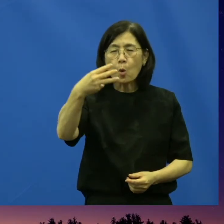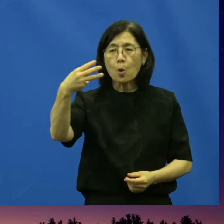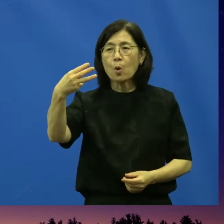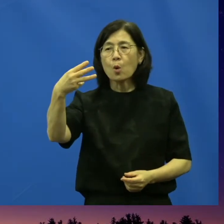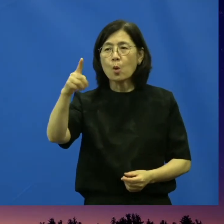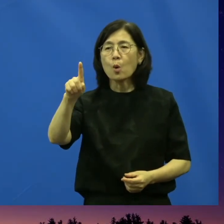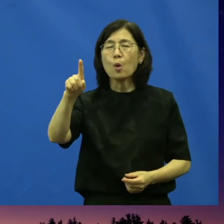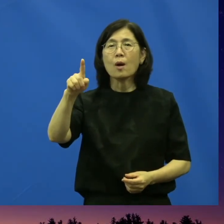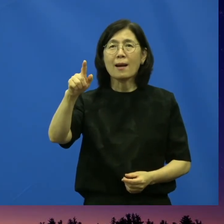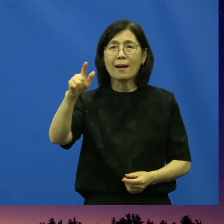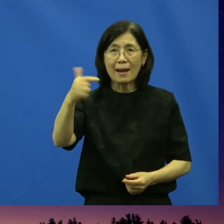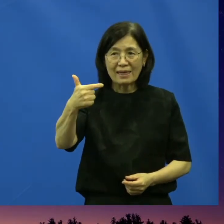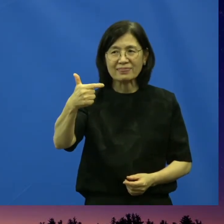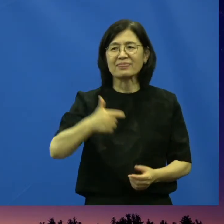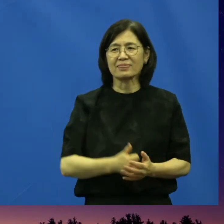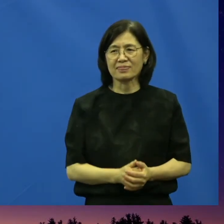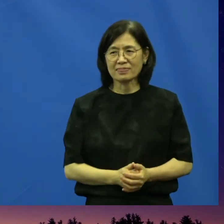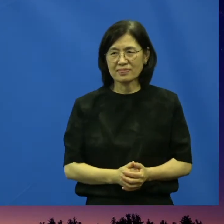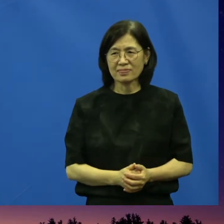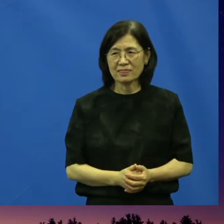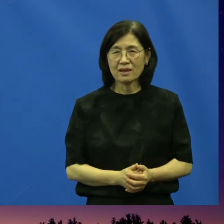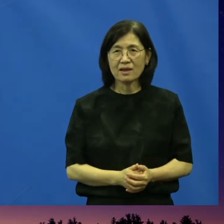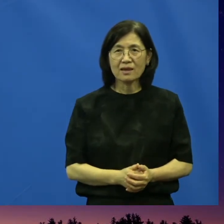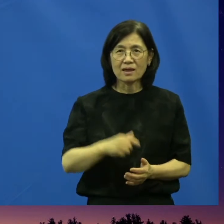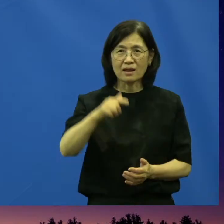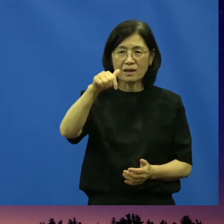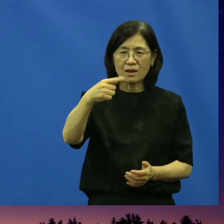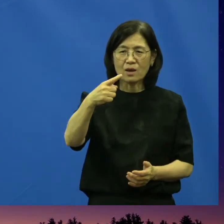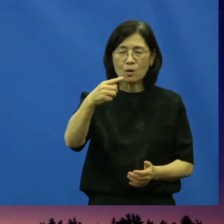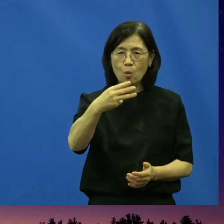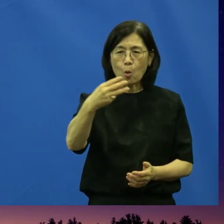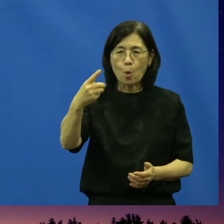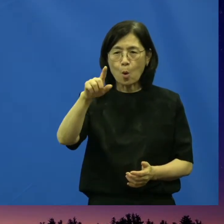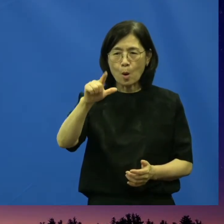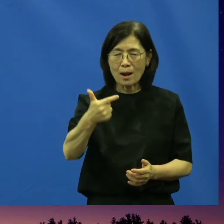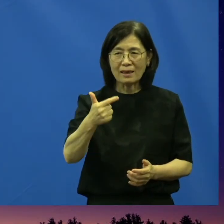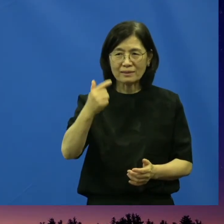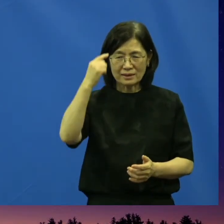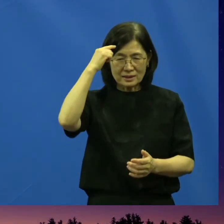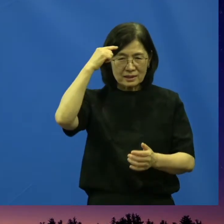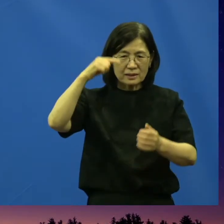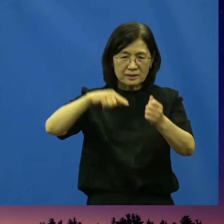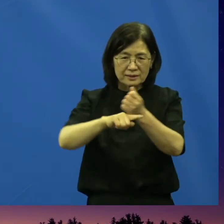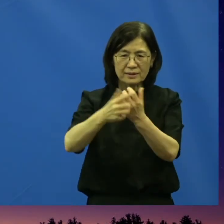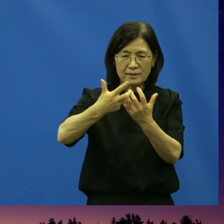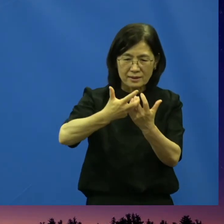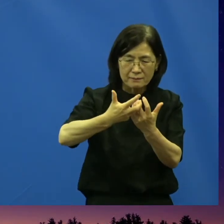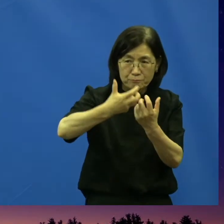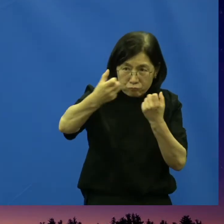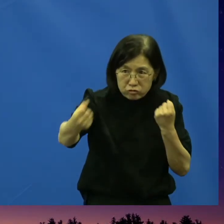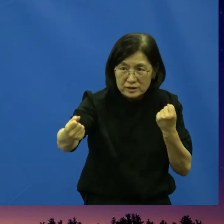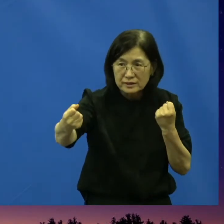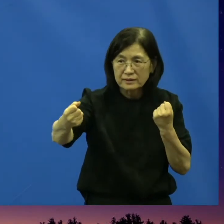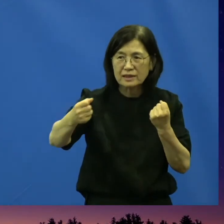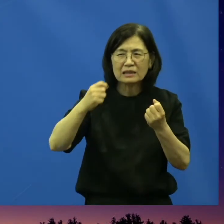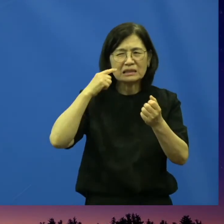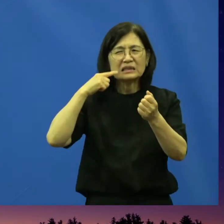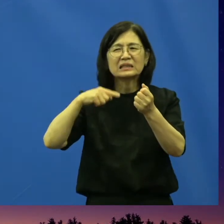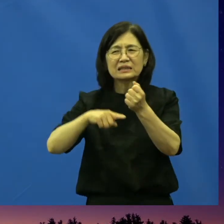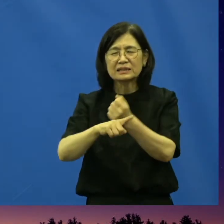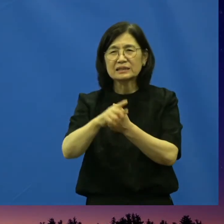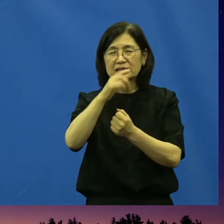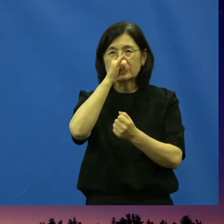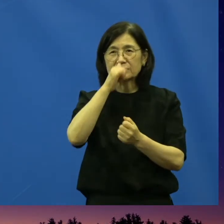곤란이 아니라 곤란, 세퍼레이티드예요. 분리되다는 뜻이에요. 유혹을 받은 자들을 위한 피난처예요.